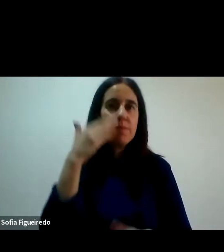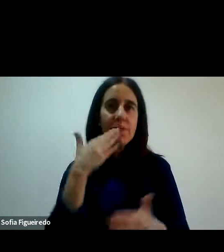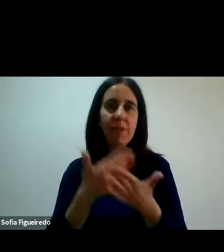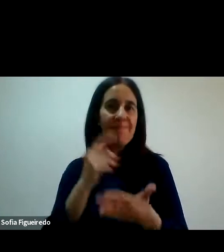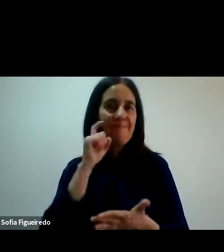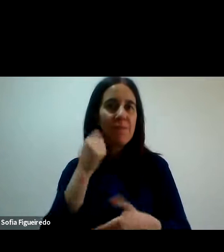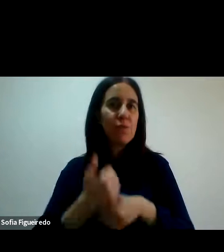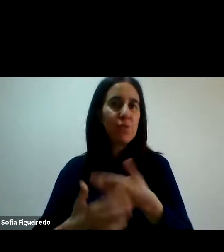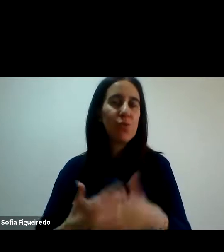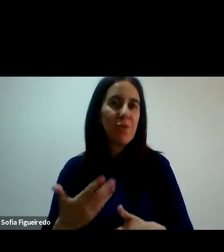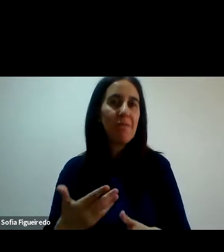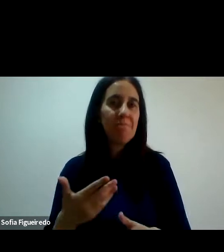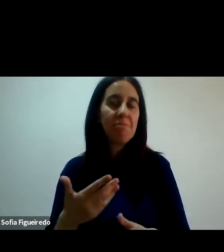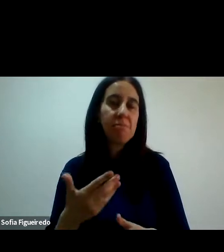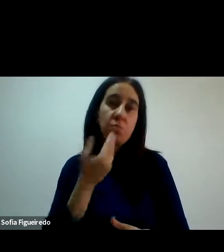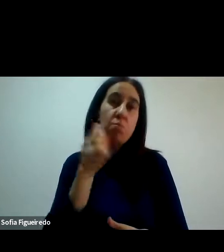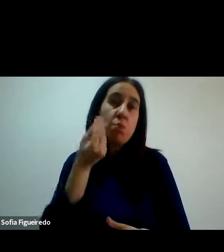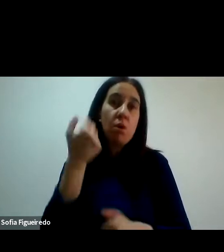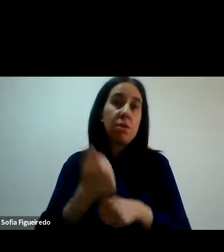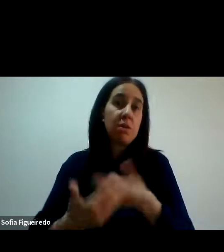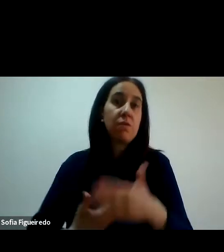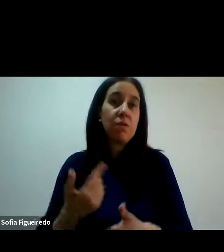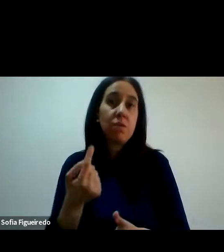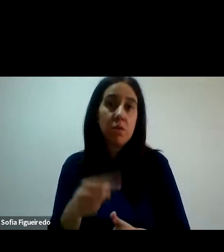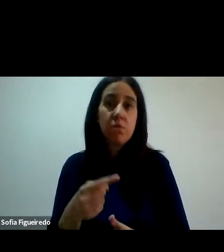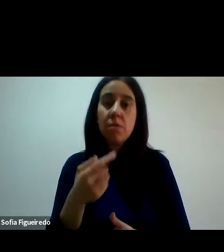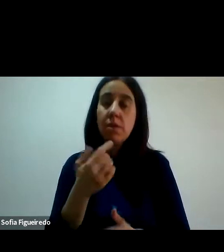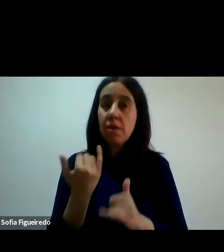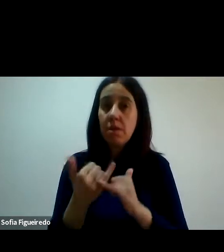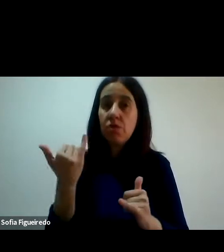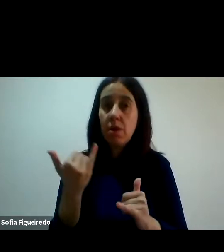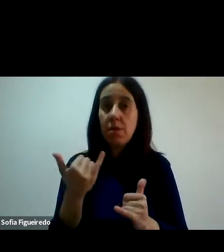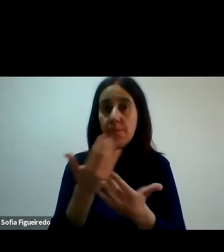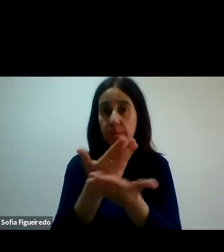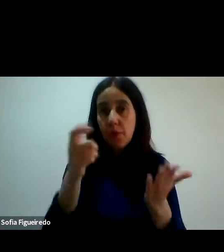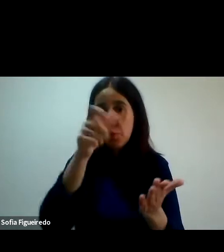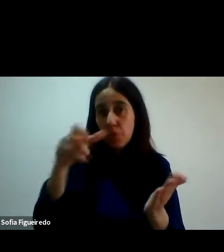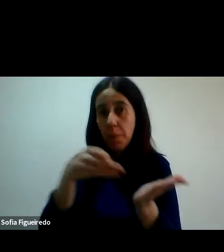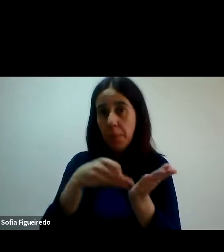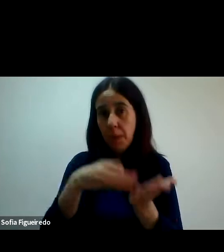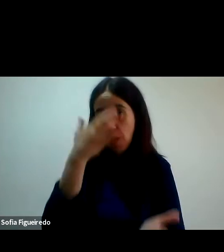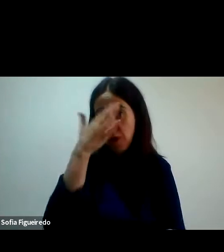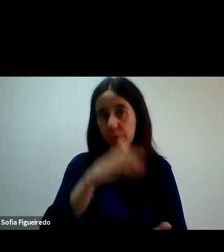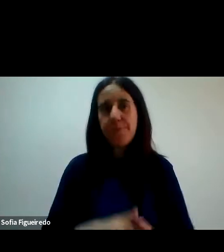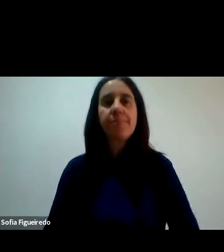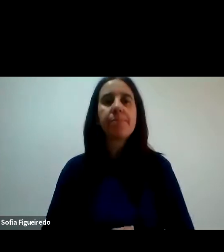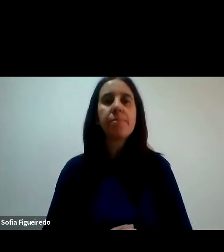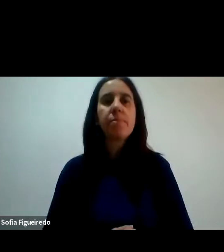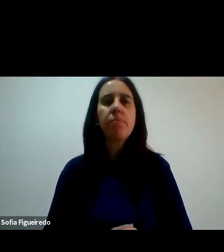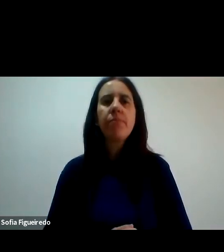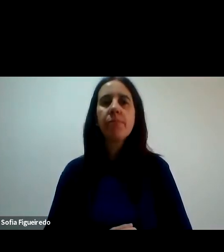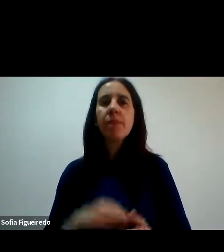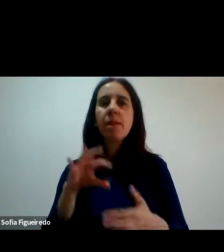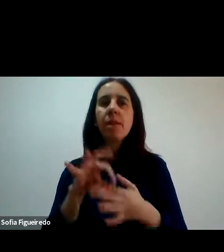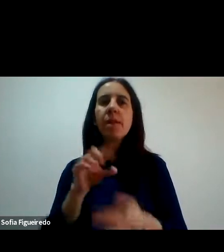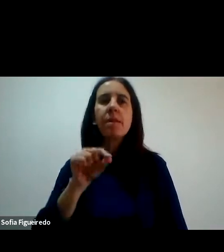que funcionam que temos melhores serviços digitais para as pessoas poderem utilizar. E uma dimensão que